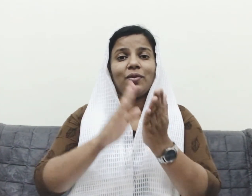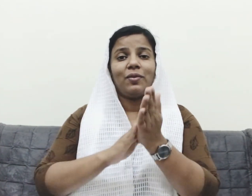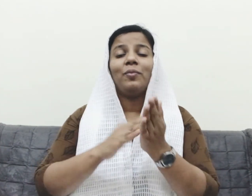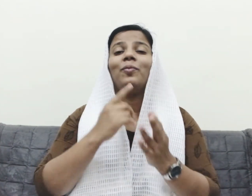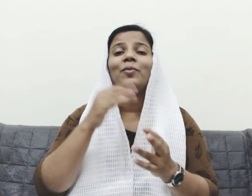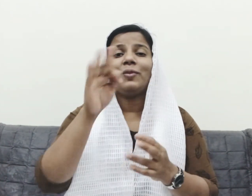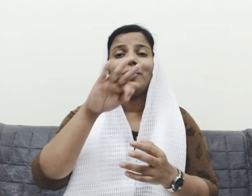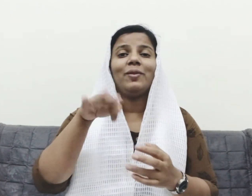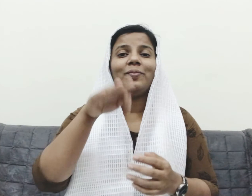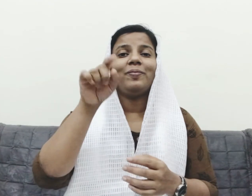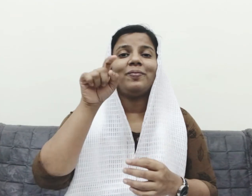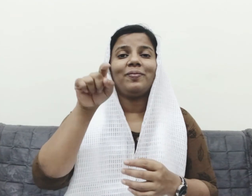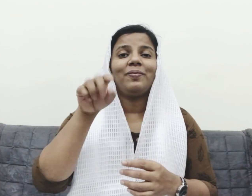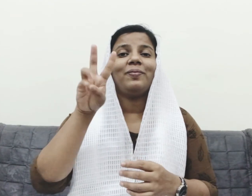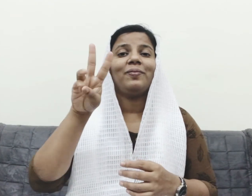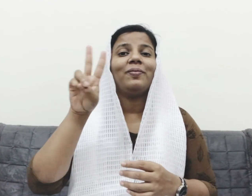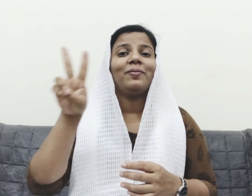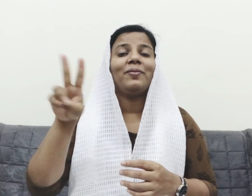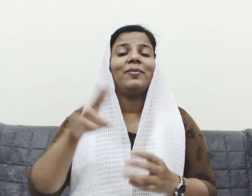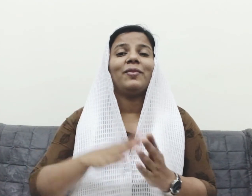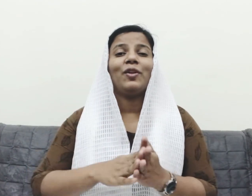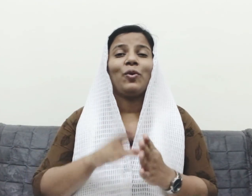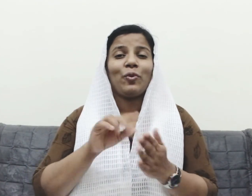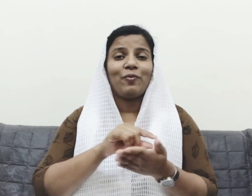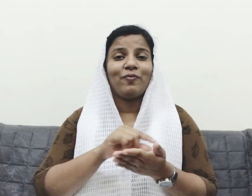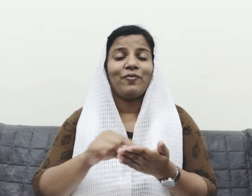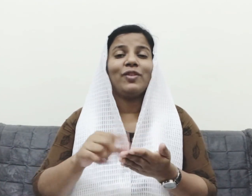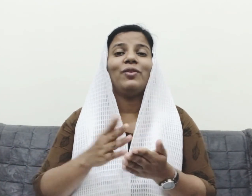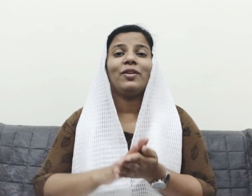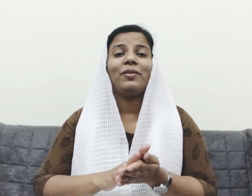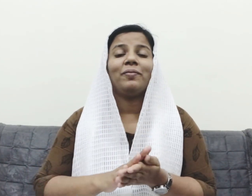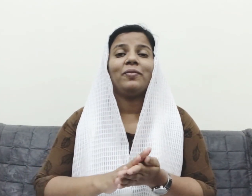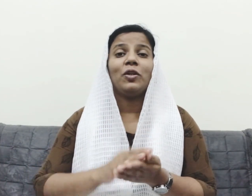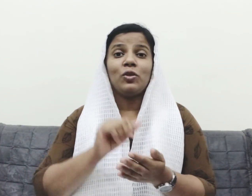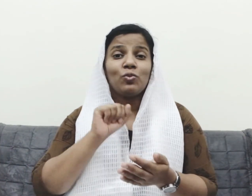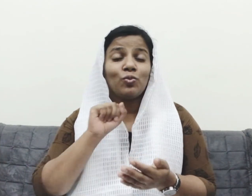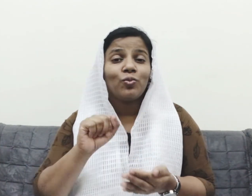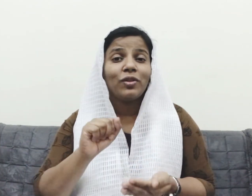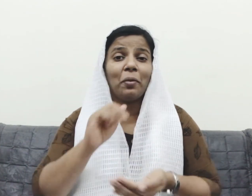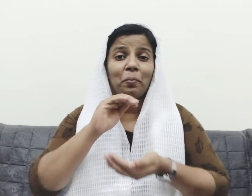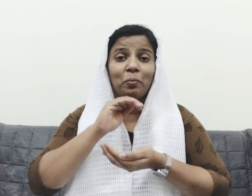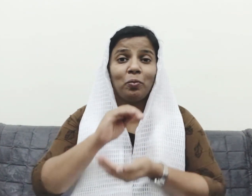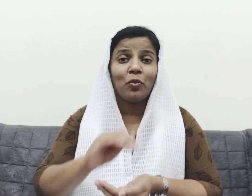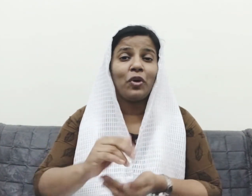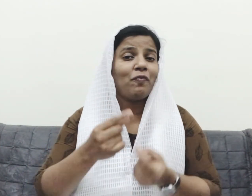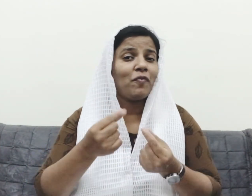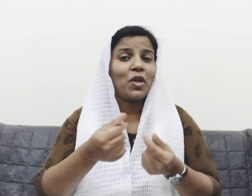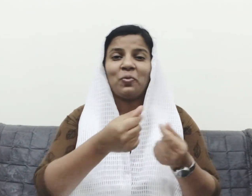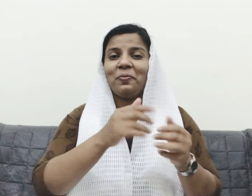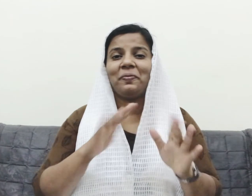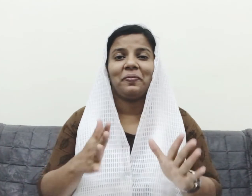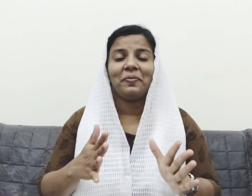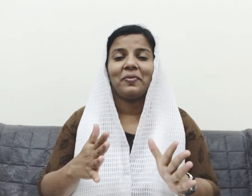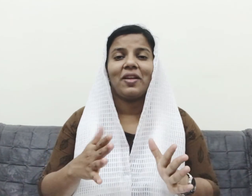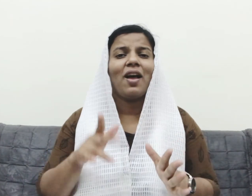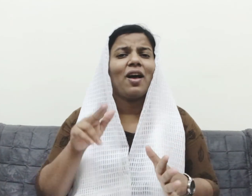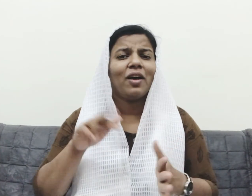8:32 വാക്യത്തിൽ ഹൃദയസ്പർശിയായ ഒരു വാക്യമുണ്ട്. അവിടെ പറയുക, സ്വന്തം പുത്രനെ ആദരിക്കാതെ, ദാറ്റ് മീൻസ് എന്തുവാ,